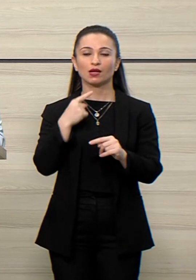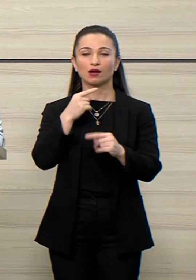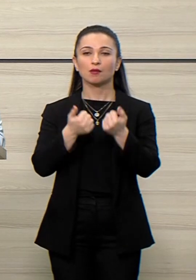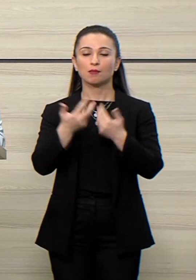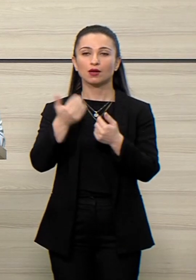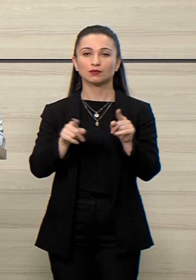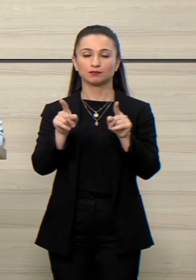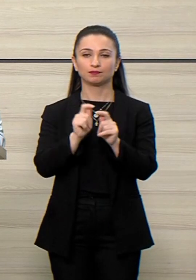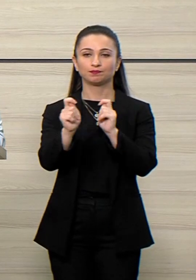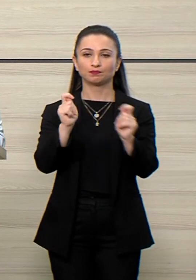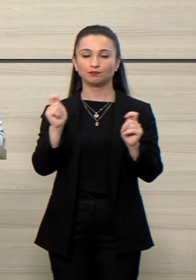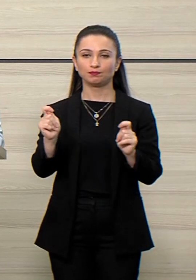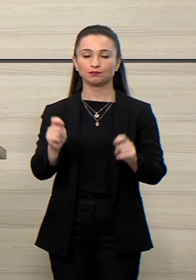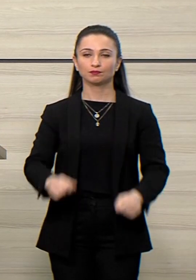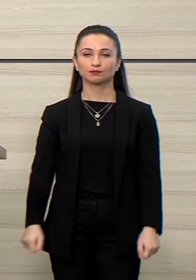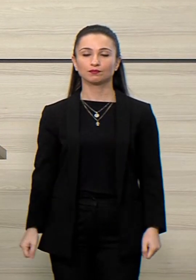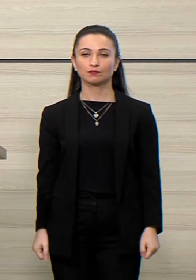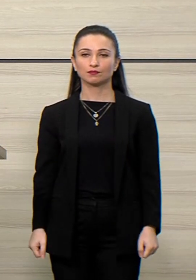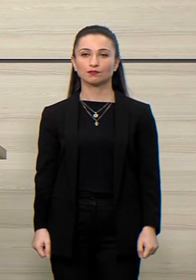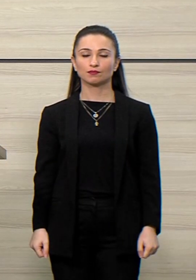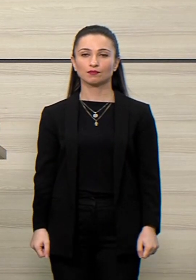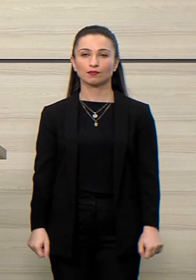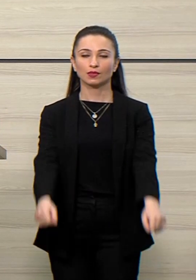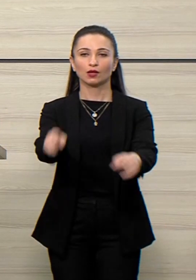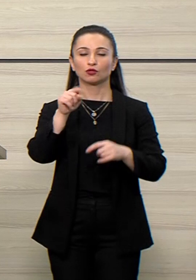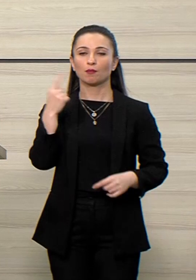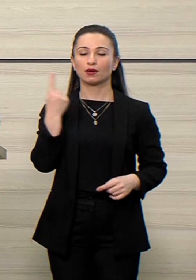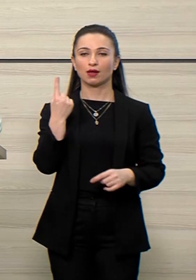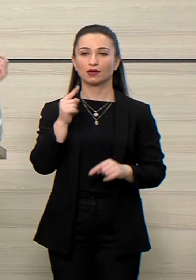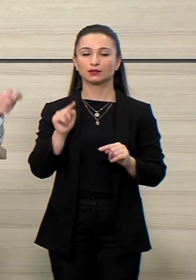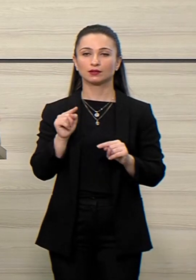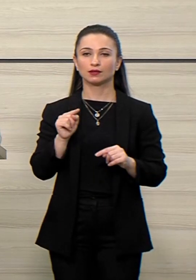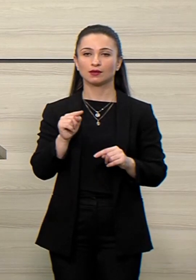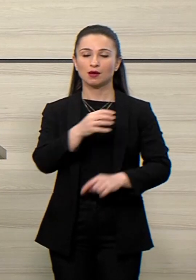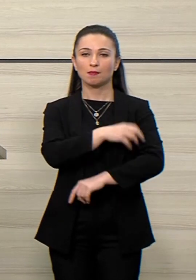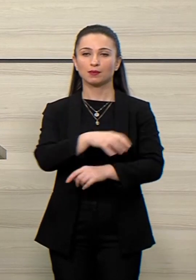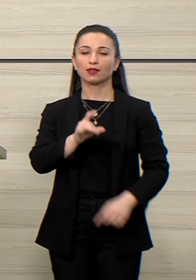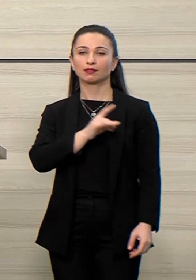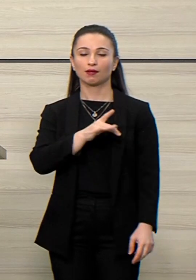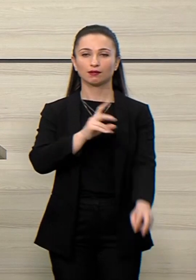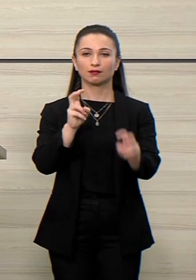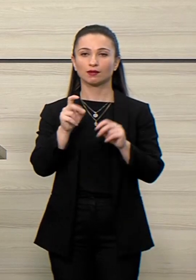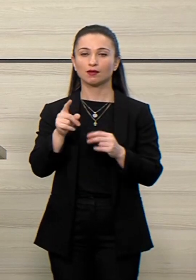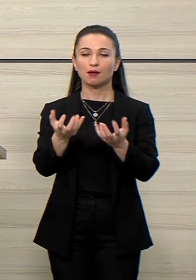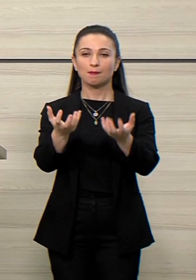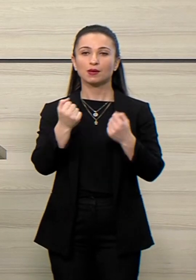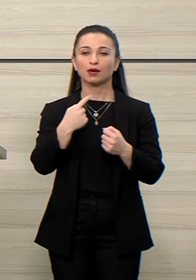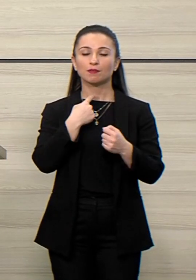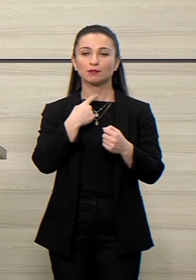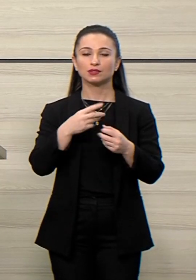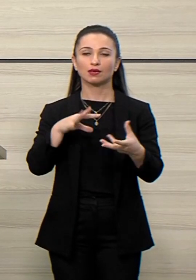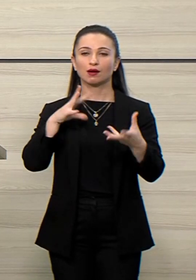ხმები შემდეგნაირად გადანაწილდა. ნომერი 1 პარტია თეთრები. მიღებული